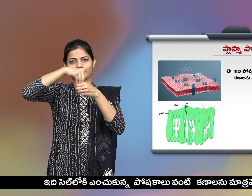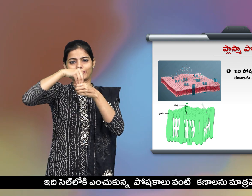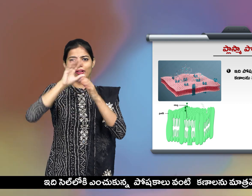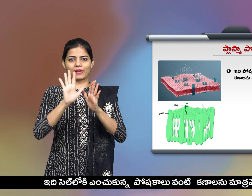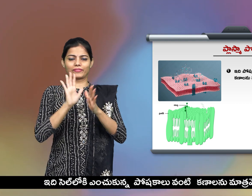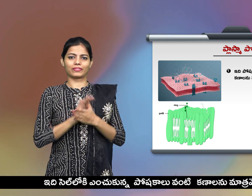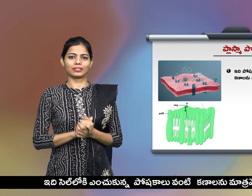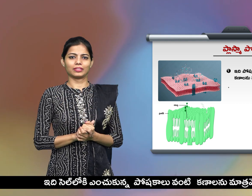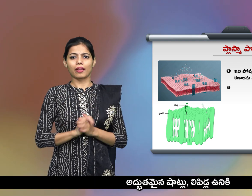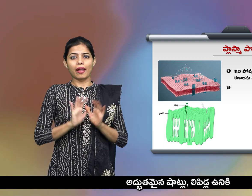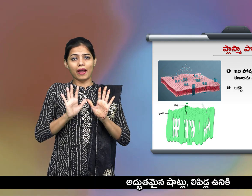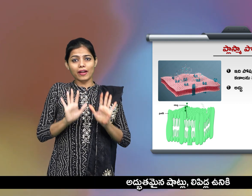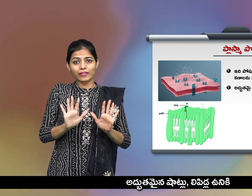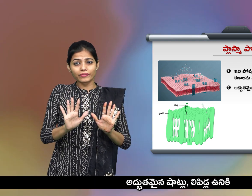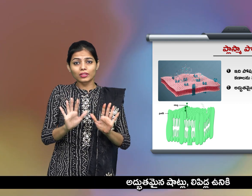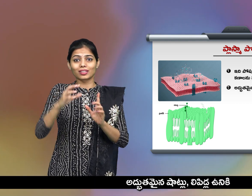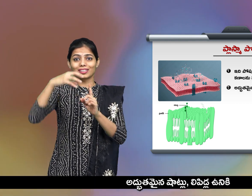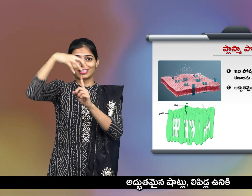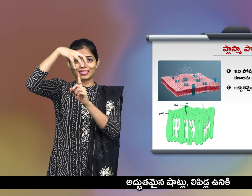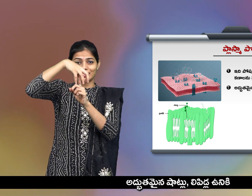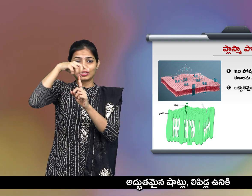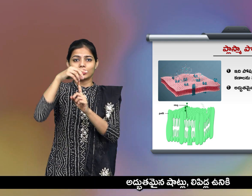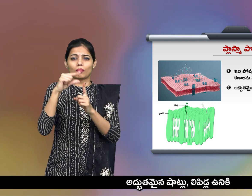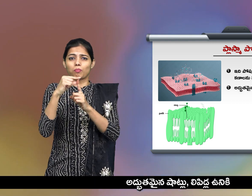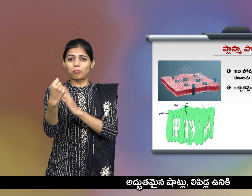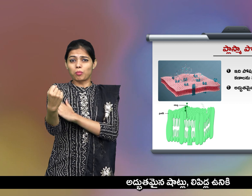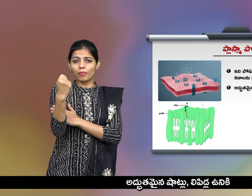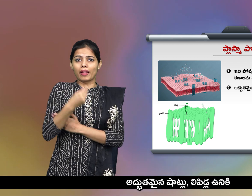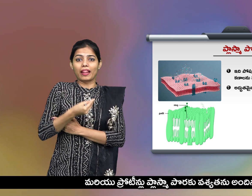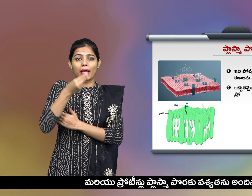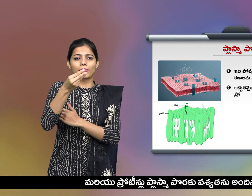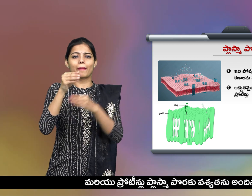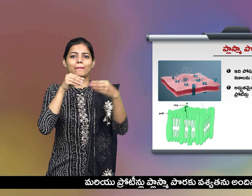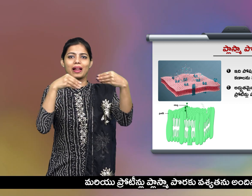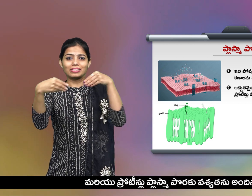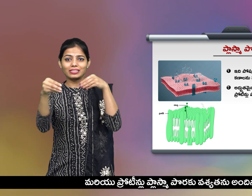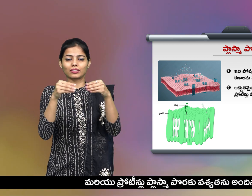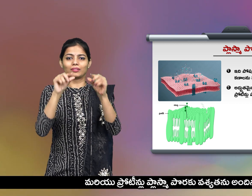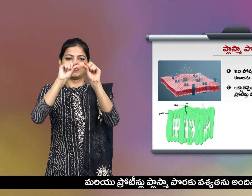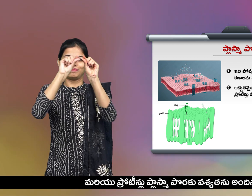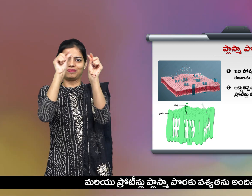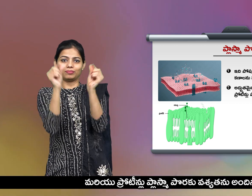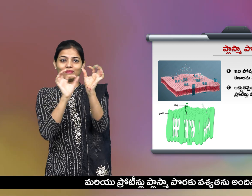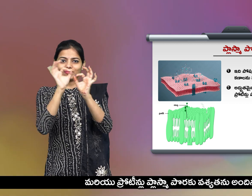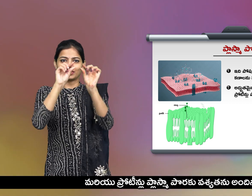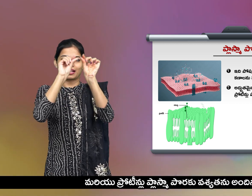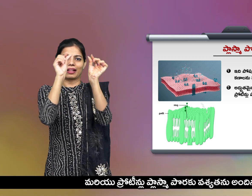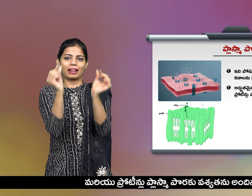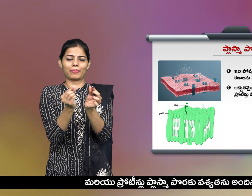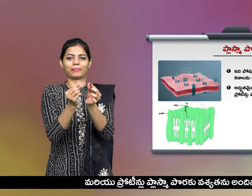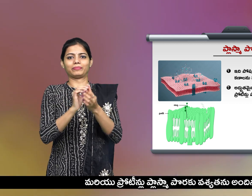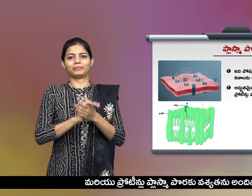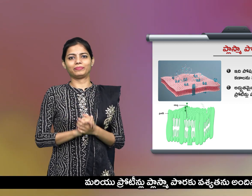అనుమతిస్తుంది. అద్భుతమైన షాట్లు లిపిడ్ల ఉనికి మరియు ప్రోటీన్లు ప్లాస్మా పొరకు వశ్యతను